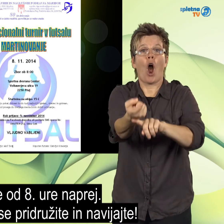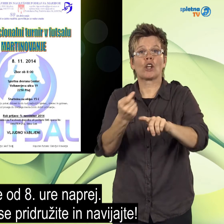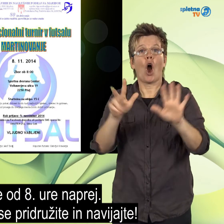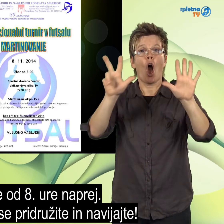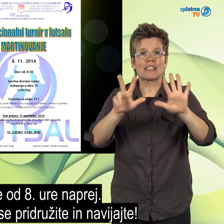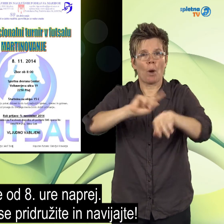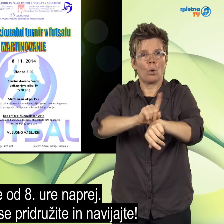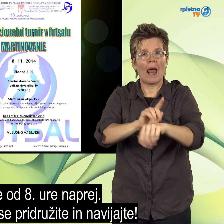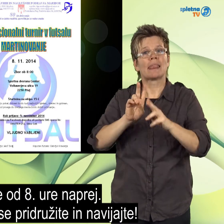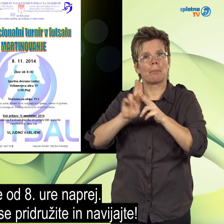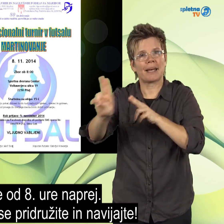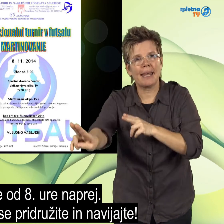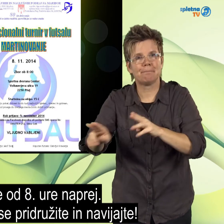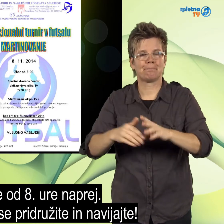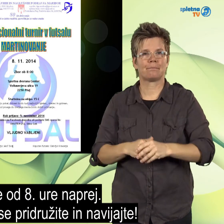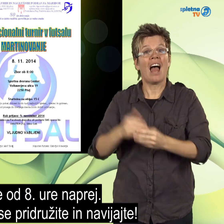Zbor je od 8. ure naprej.